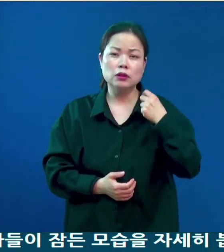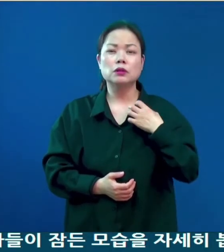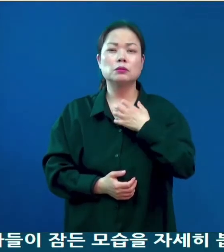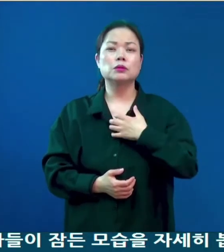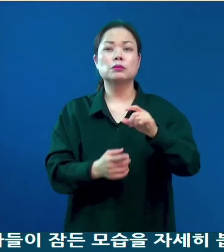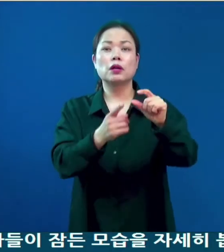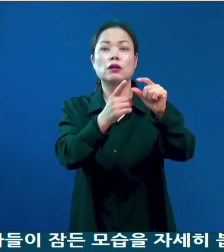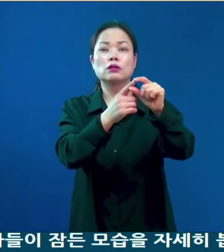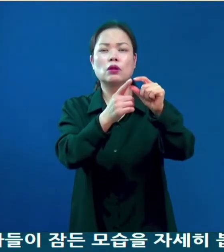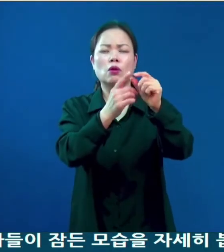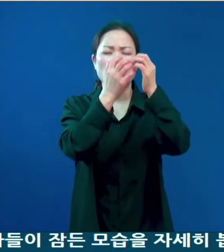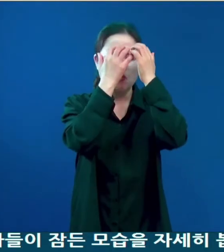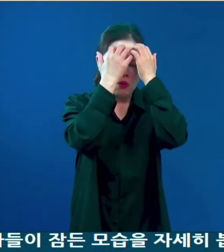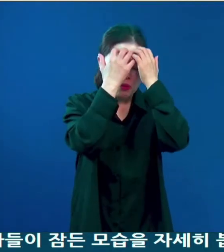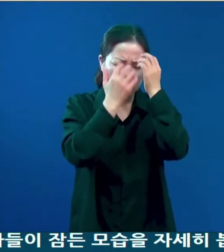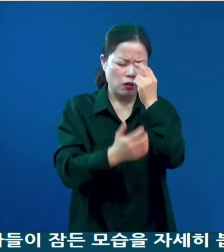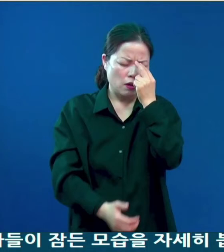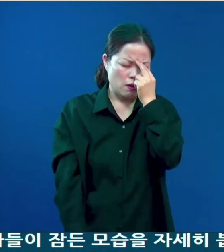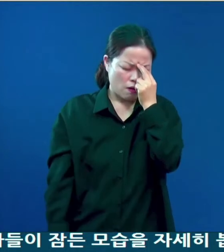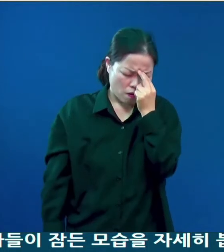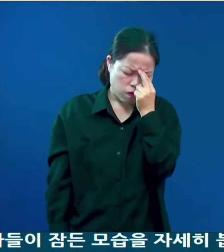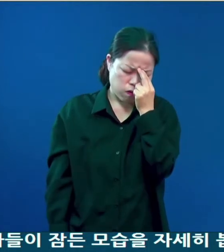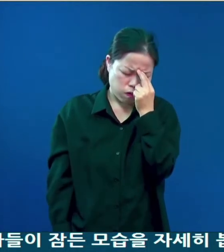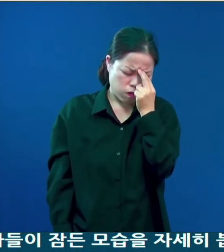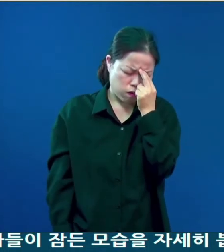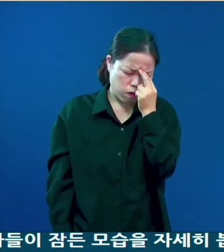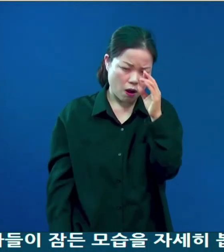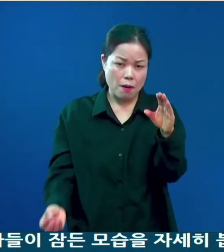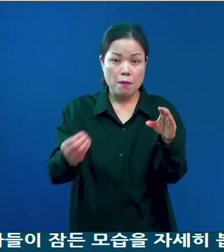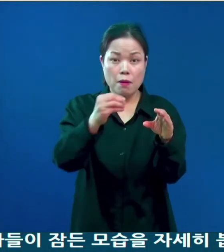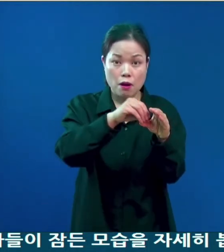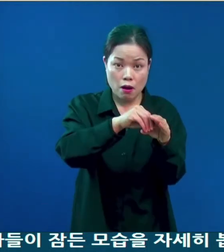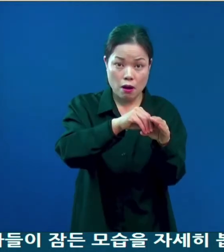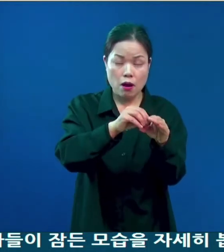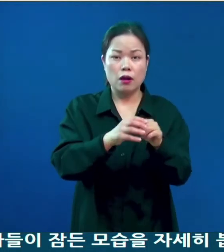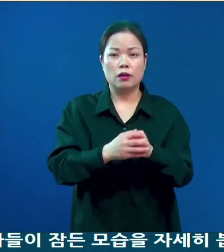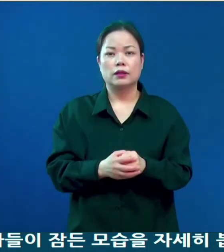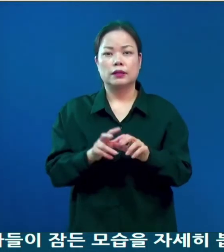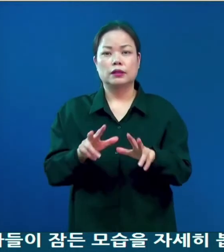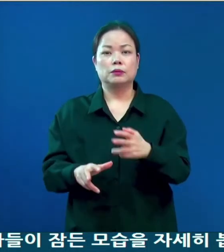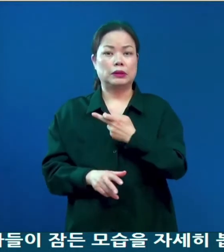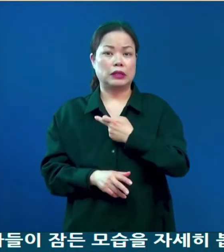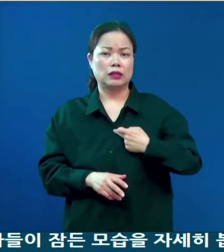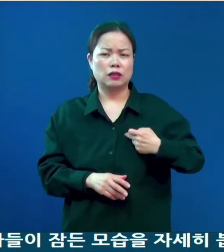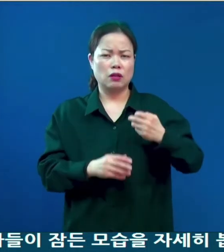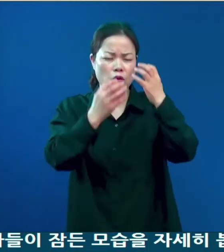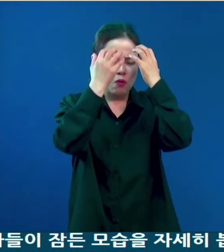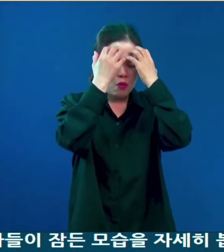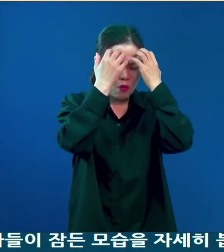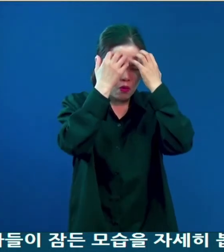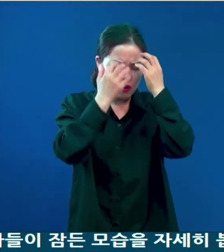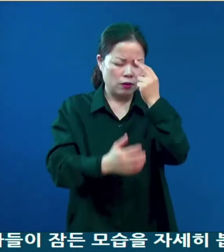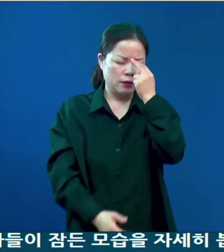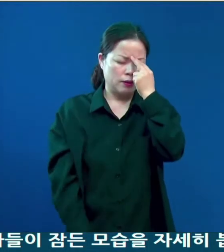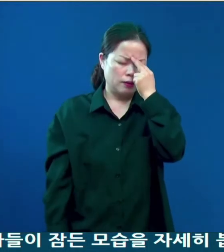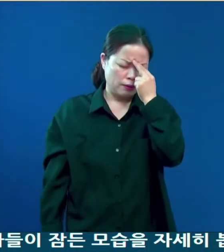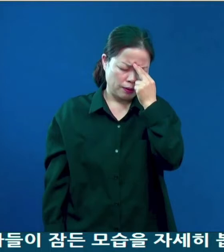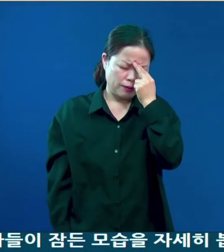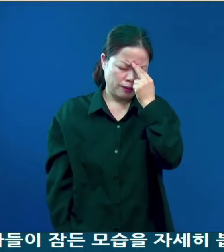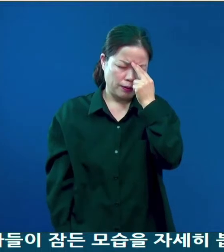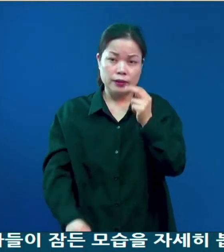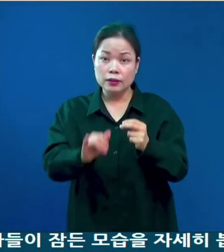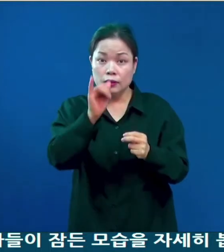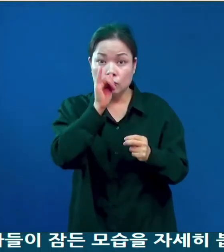하는 단어가 고통, 근심이라는 뜻이 다 포괄된 의미인데, 지금 제자들이 고통과 근심 속에 잠들어 있는